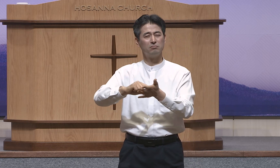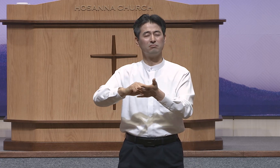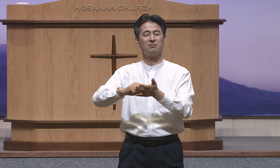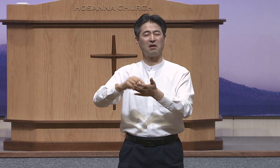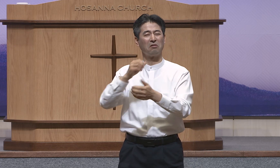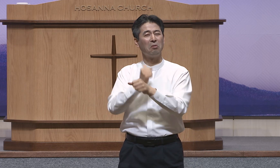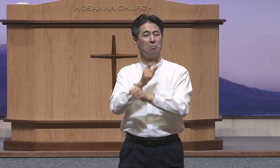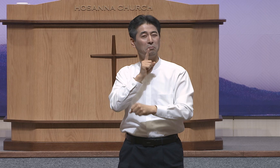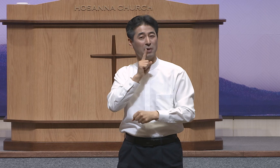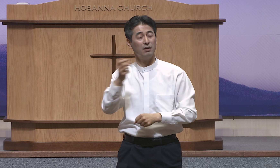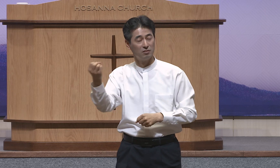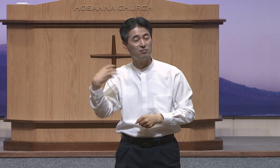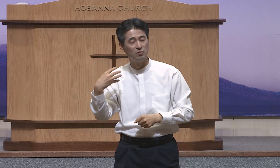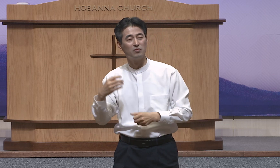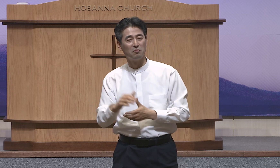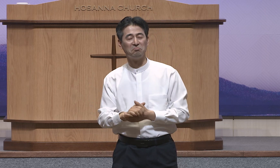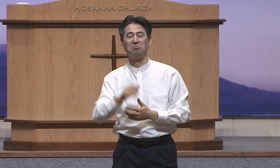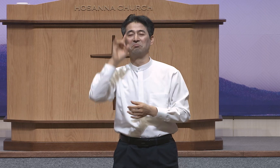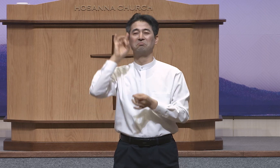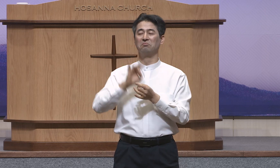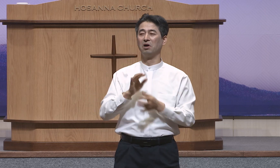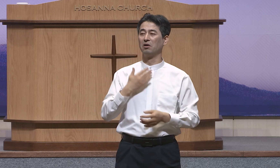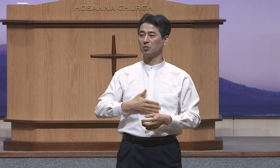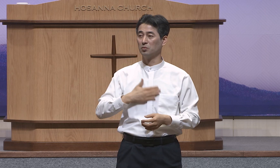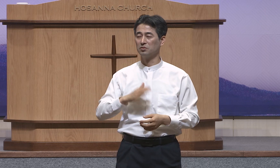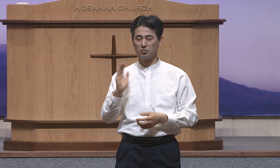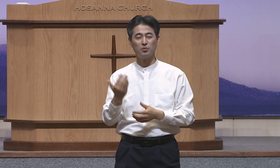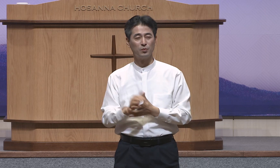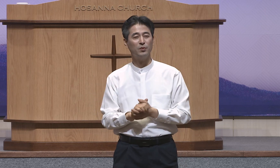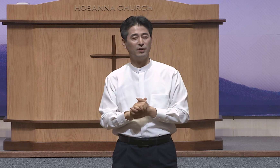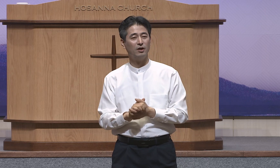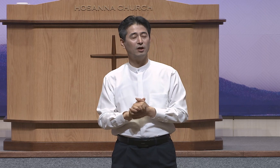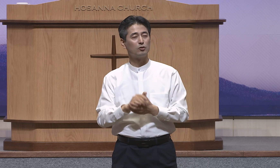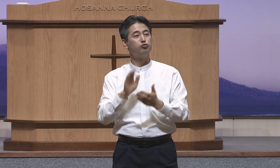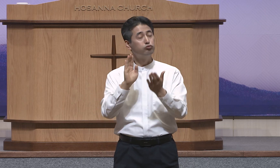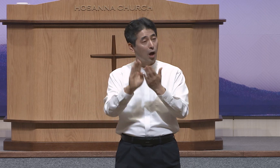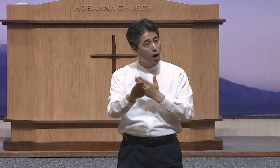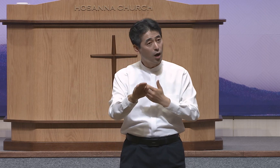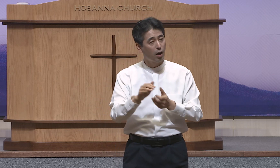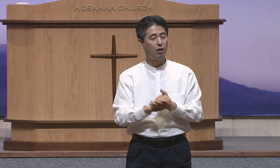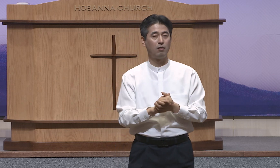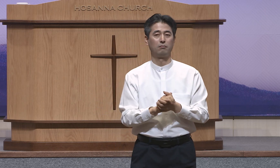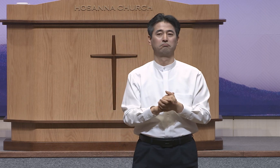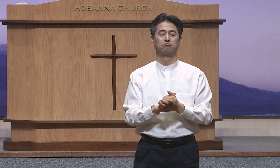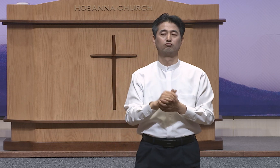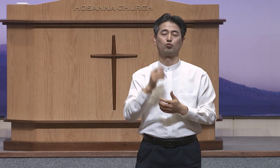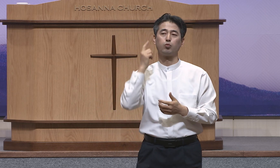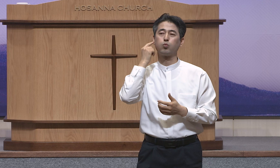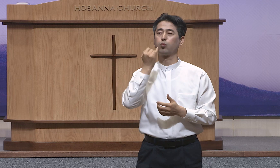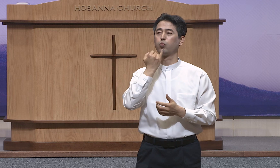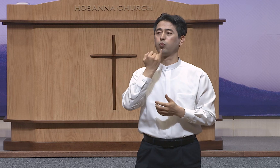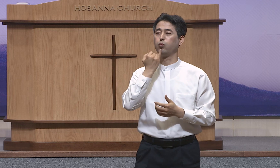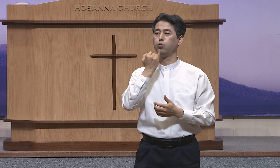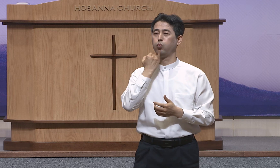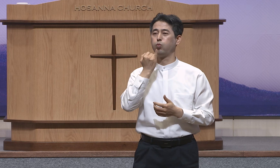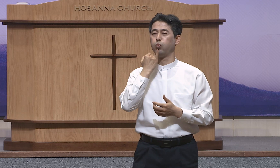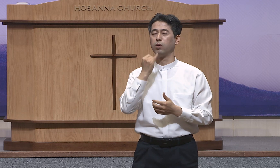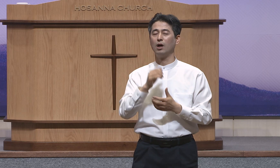이제 물은 한 반 컵 정도 나왔다고 하더라고요. 그래서 그 후에 소리를